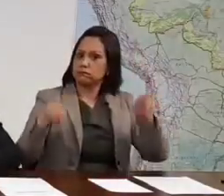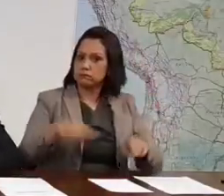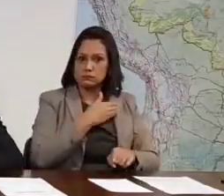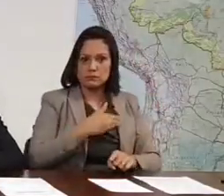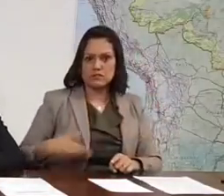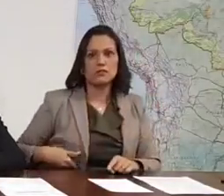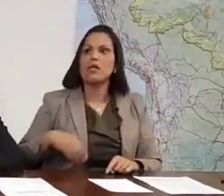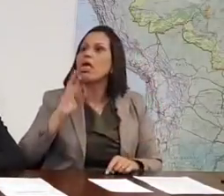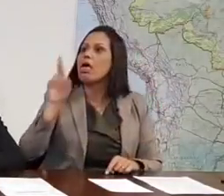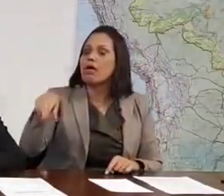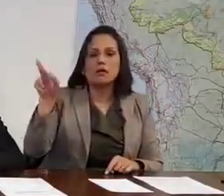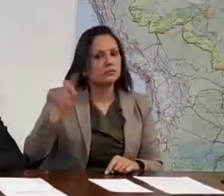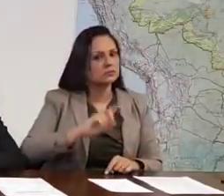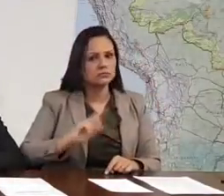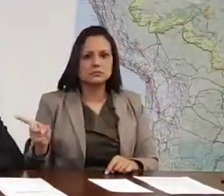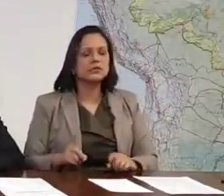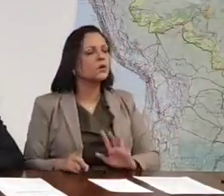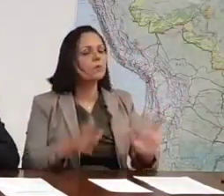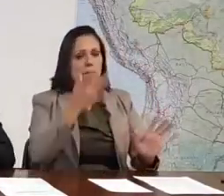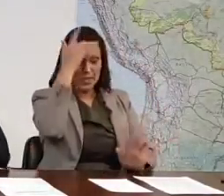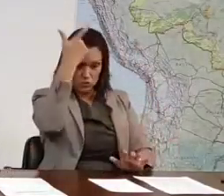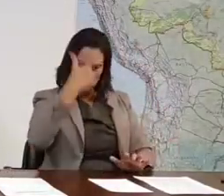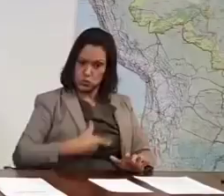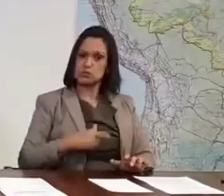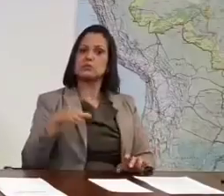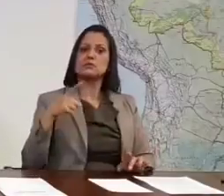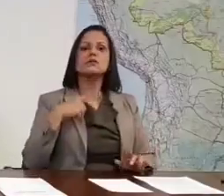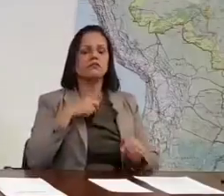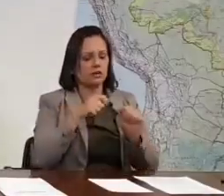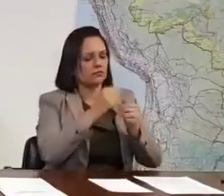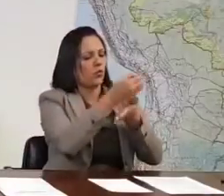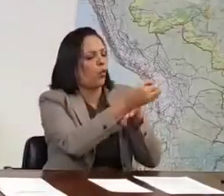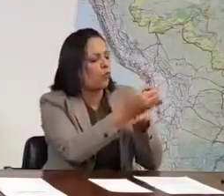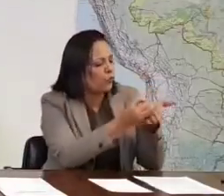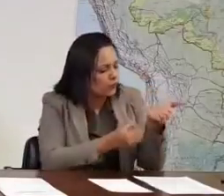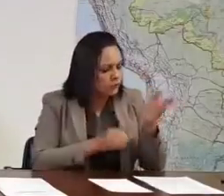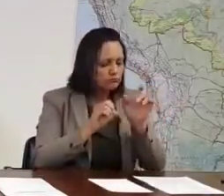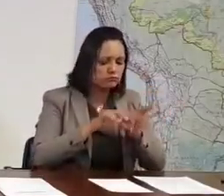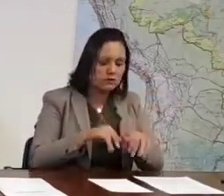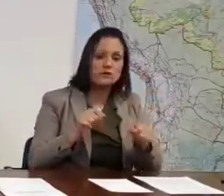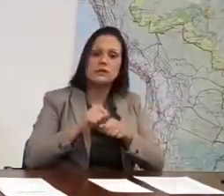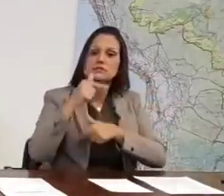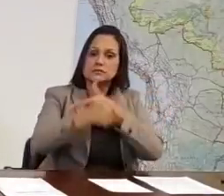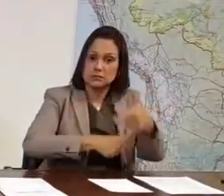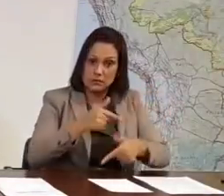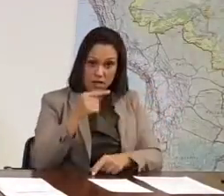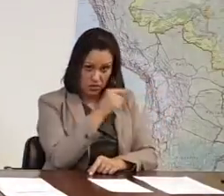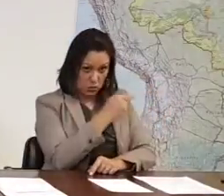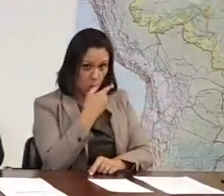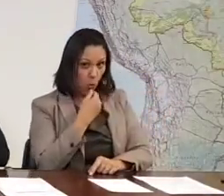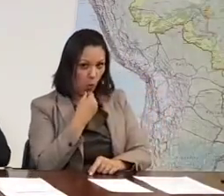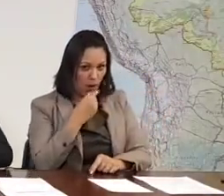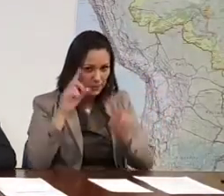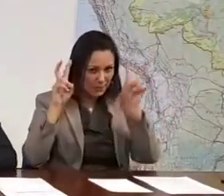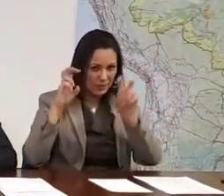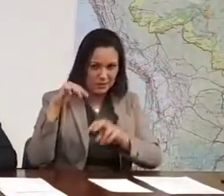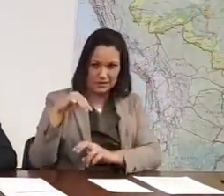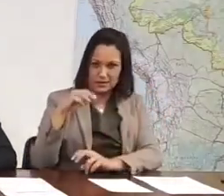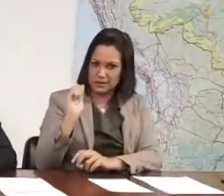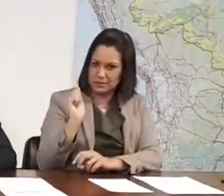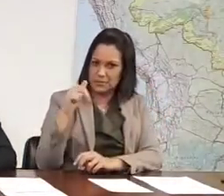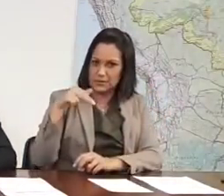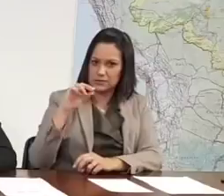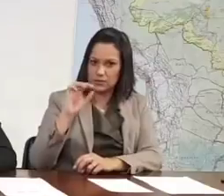provando nada. Ele vai lá, declara e faz o seu ofício, faz o seu trabalho. Esse Manuel Foguete, se